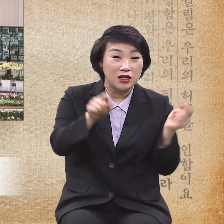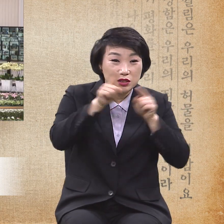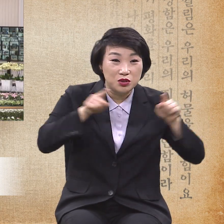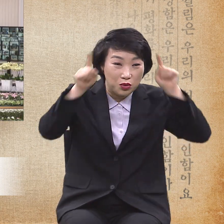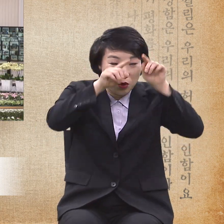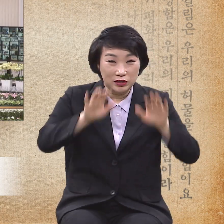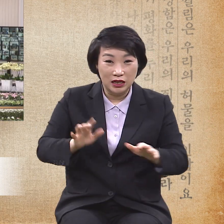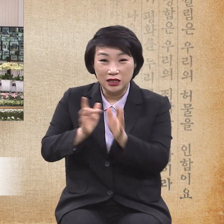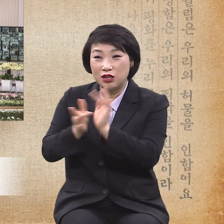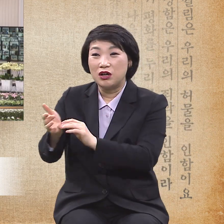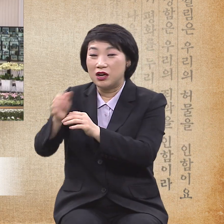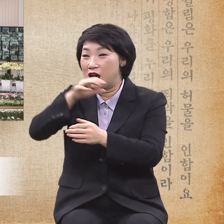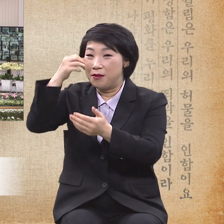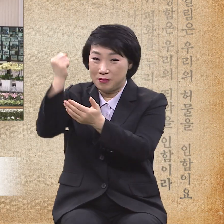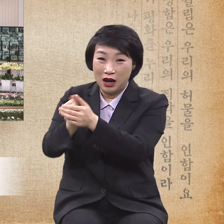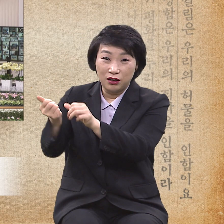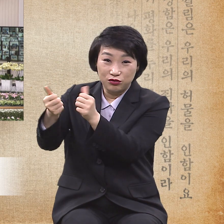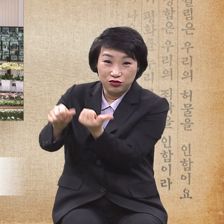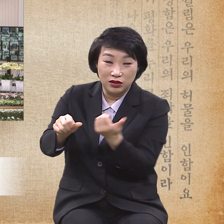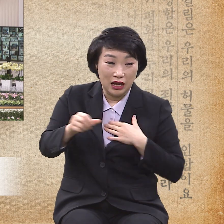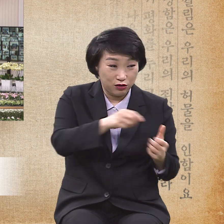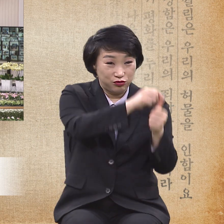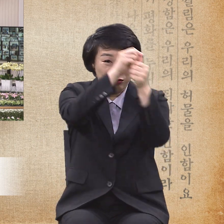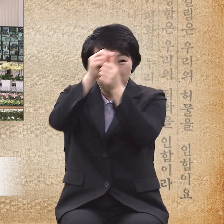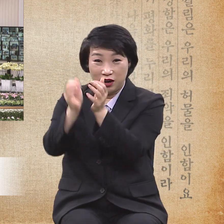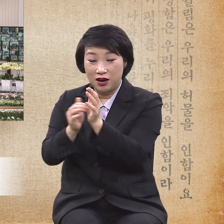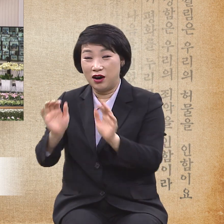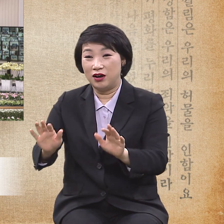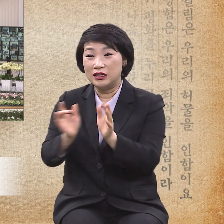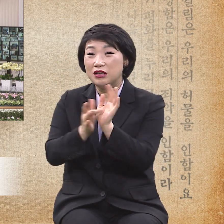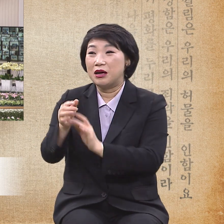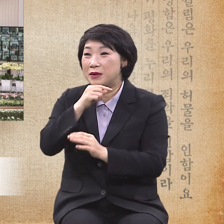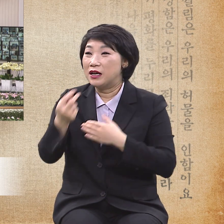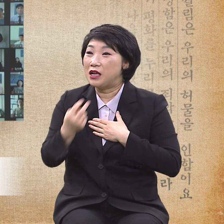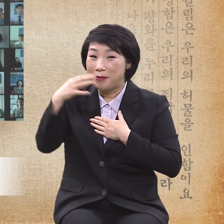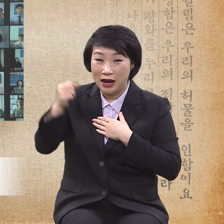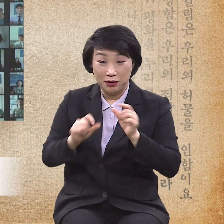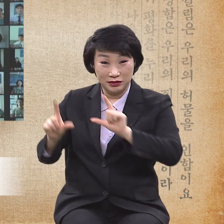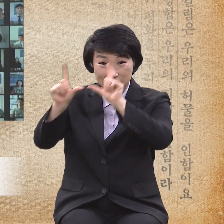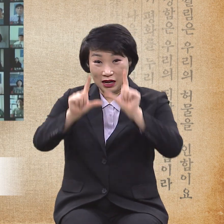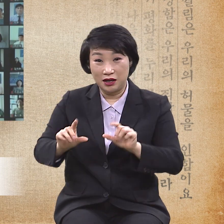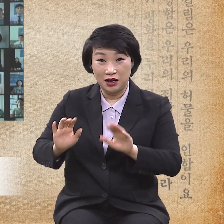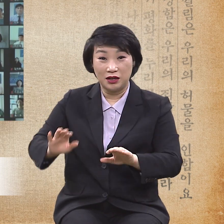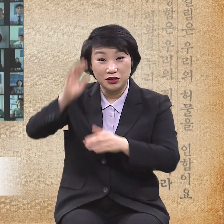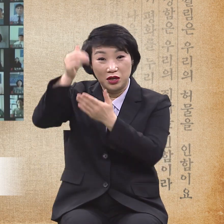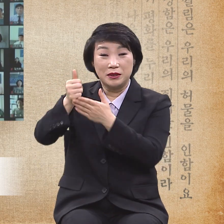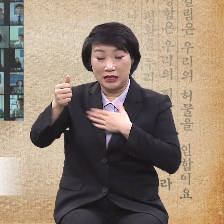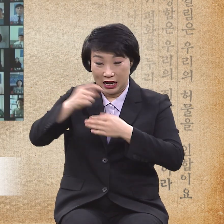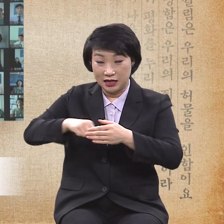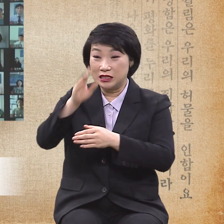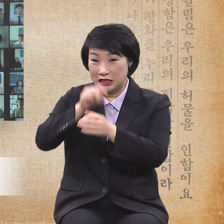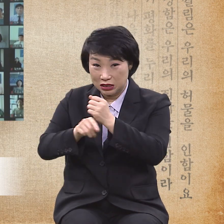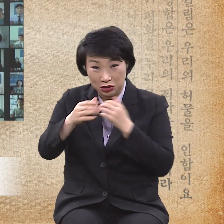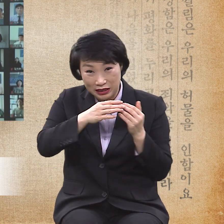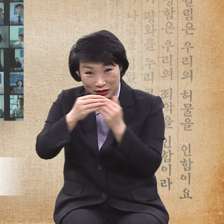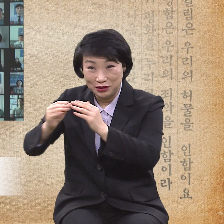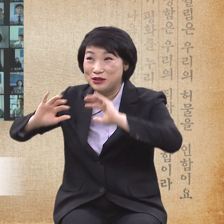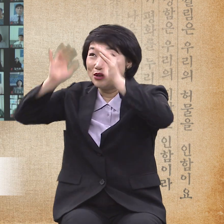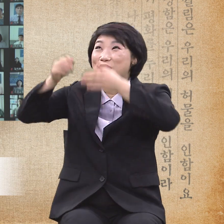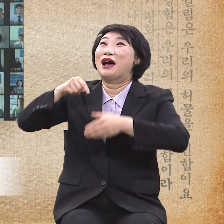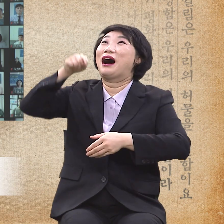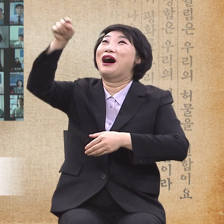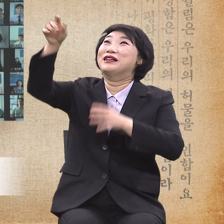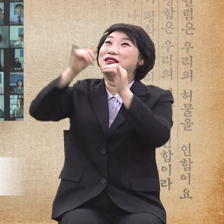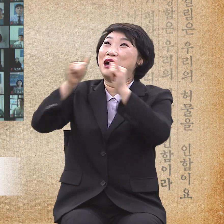나를 구원했고 그의 피의 생명으로 살았고 나는 성령인 내 안에서 진리가를 인도함으로 나는 천국 갈 수 있는